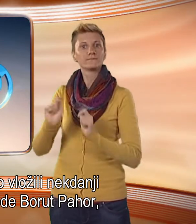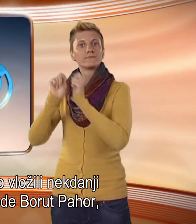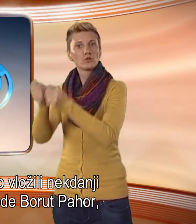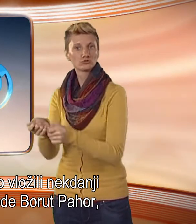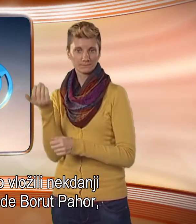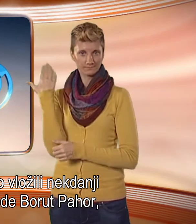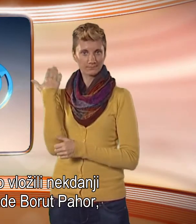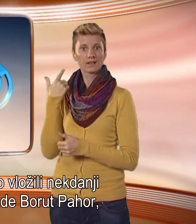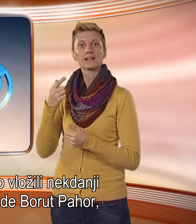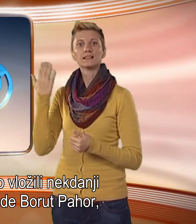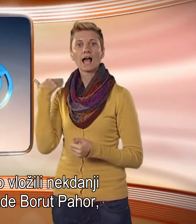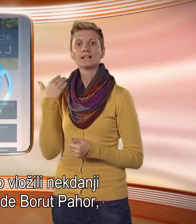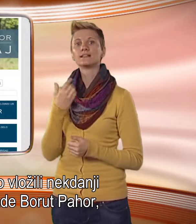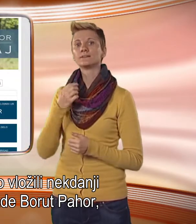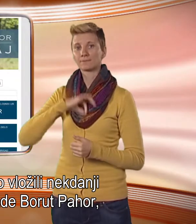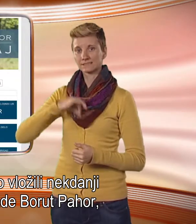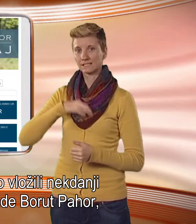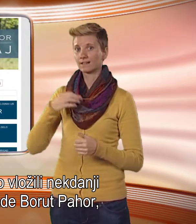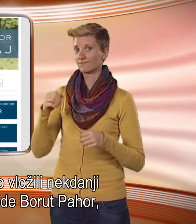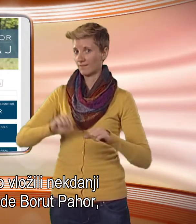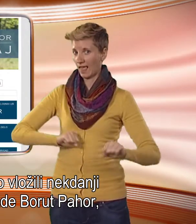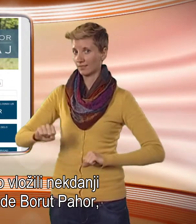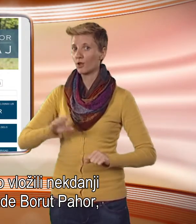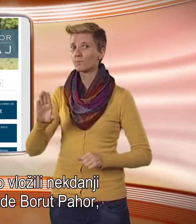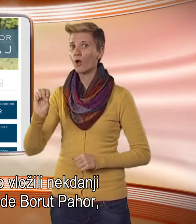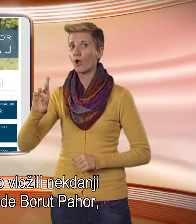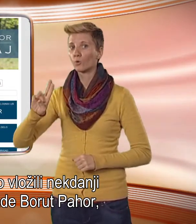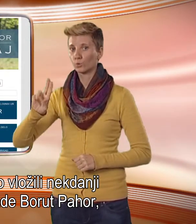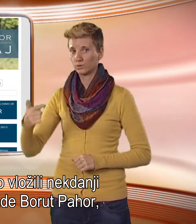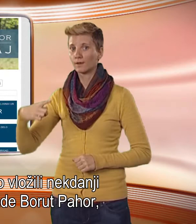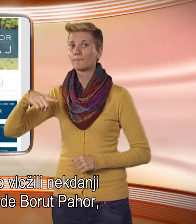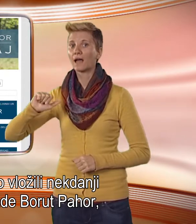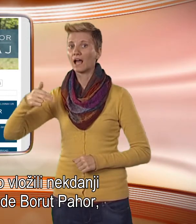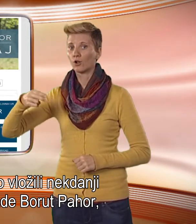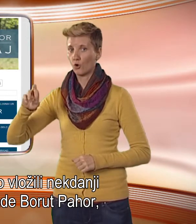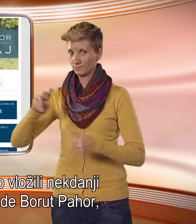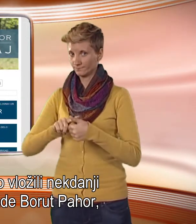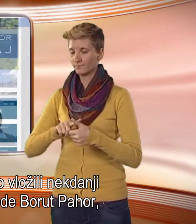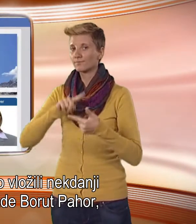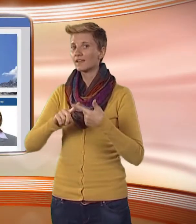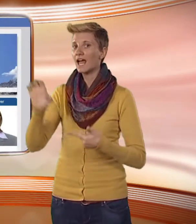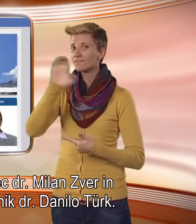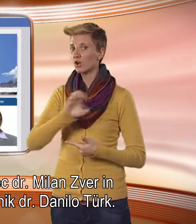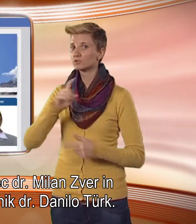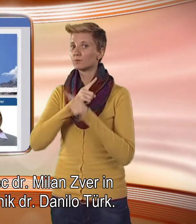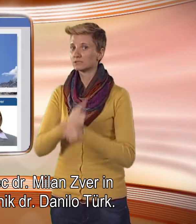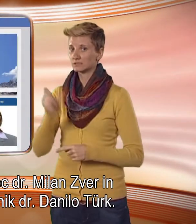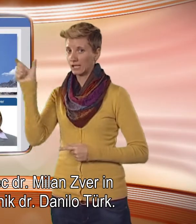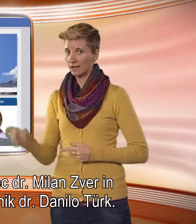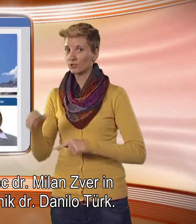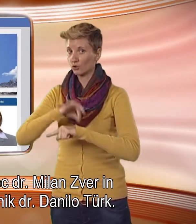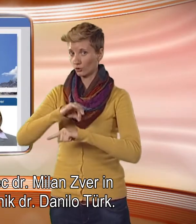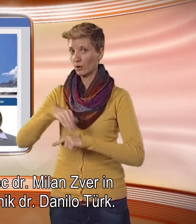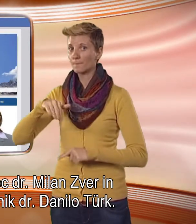Kandidaturo so vložili nekdanji predsednik vlade Borut Pahor, evropski poslanec dr. Milan Zver in sedanji predsednik